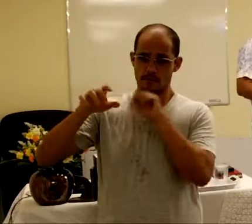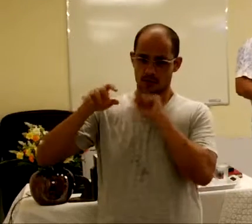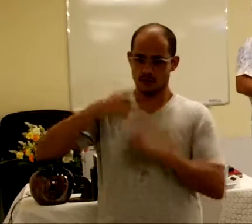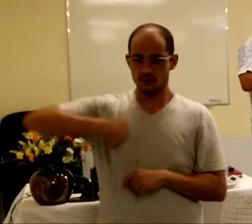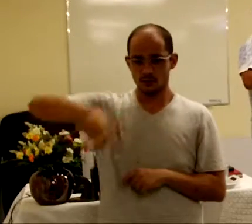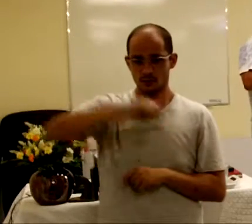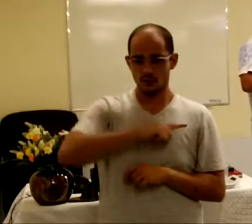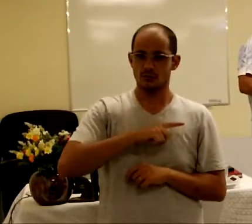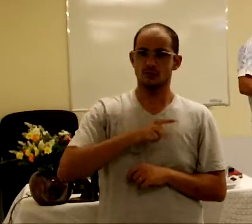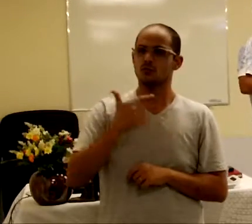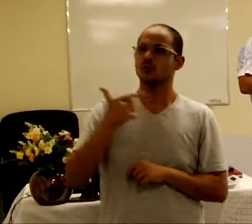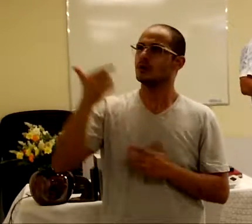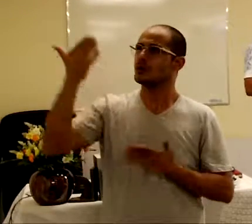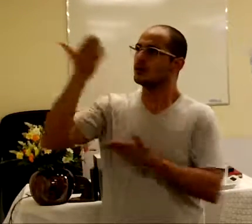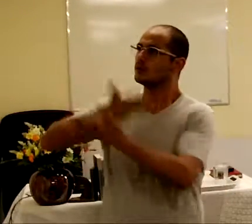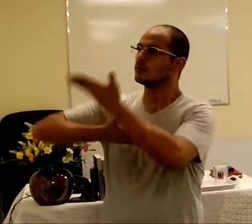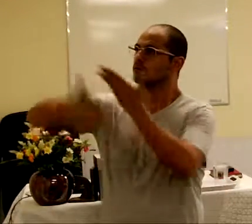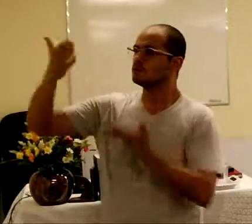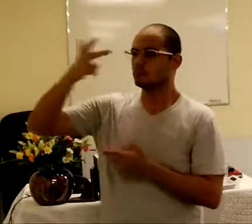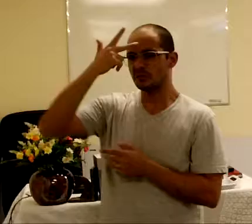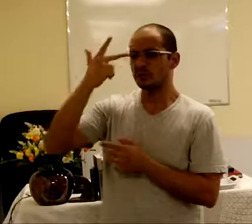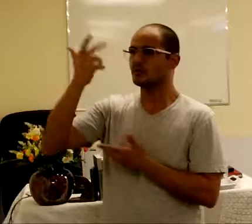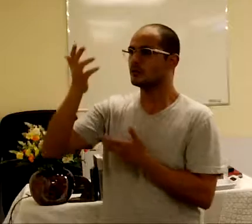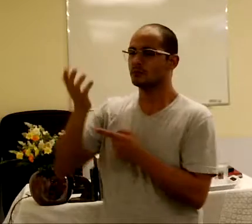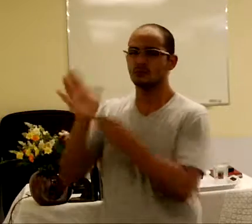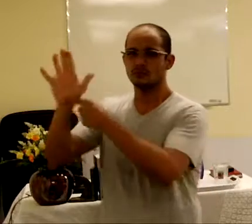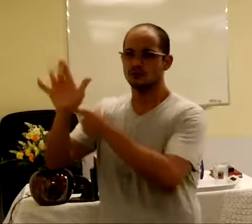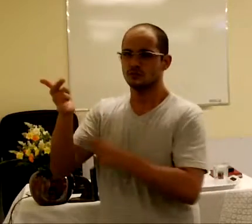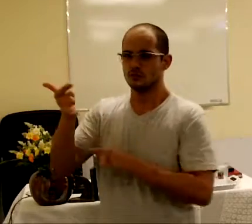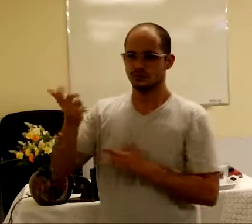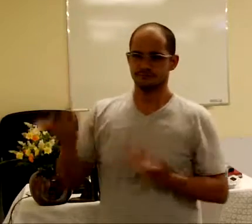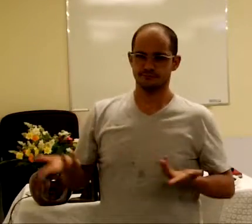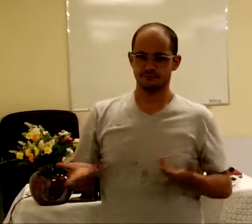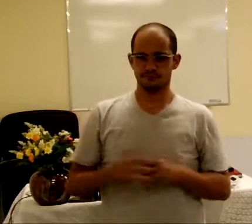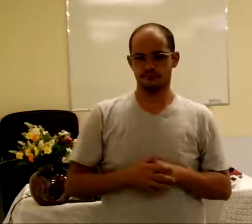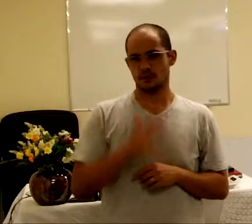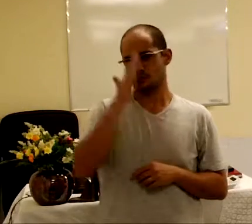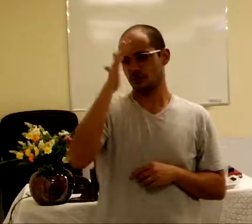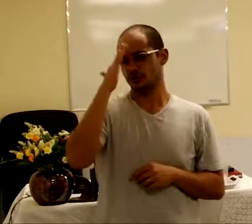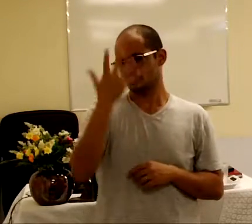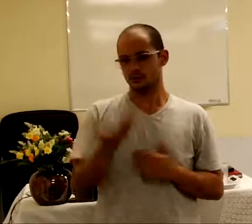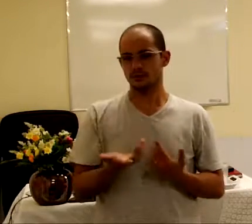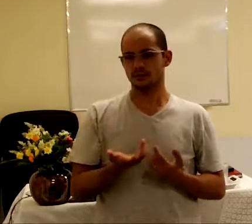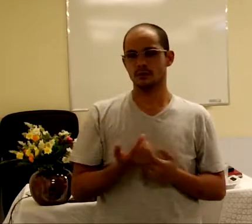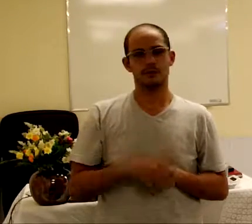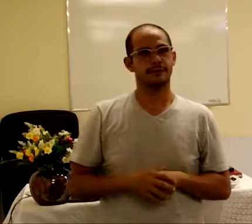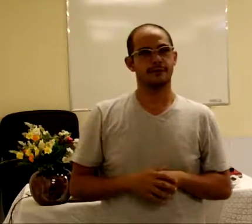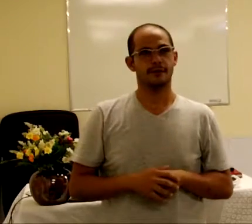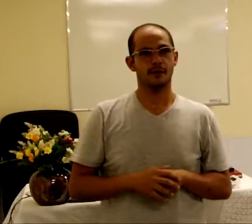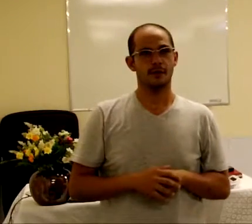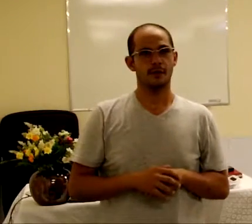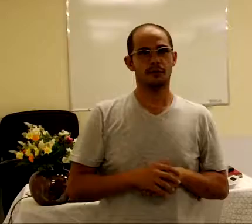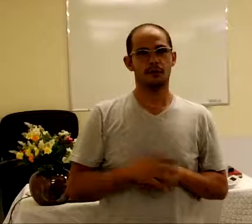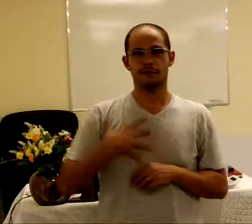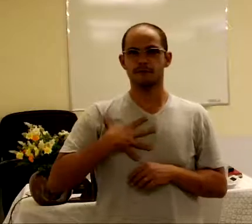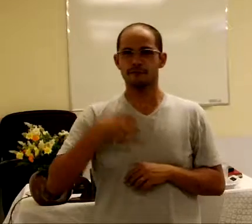Não há intermediário entre um filho e um pai. Não tem como ter. Imaginou isso? Para um filho falar com o pai, ter acesso a um pai,